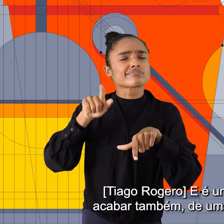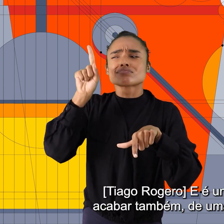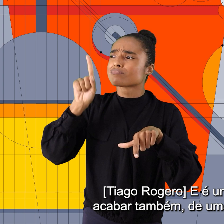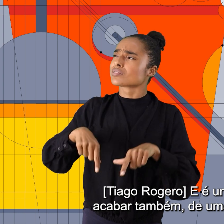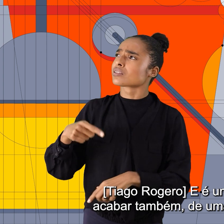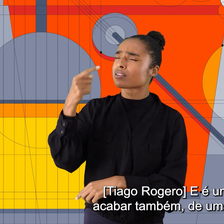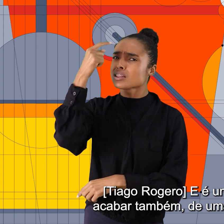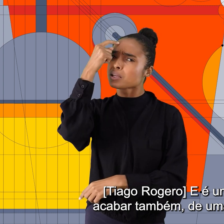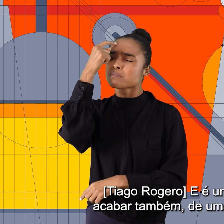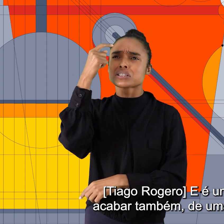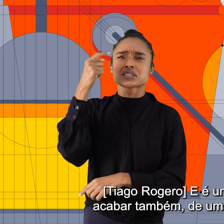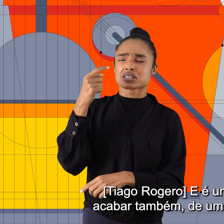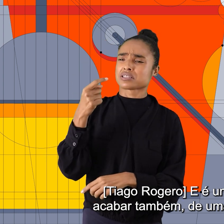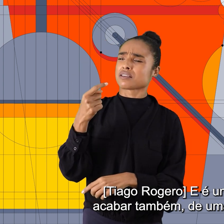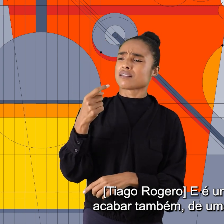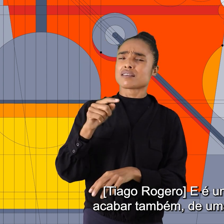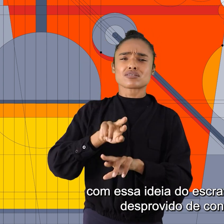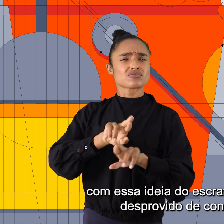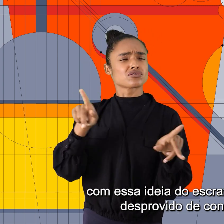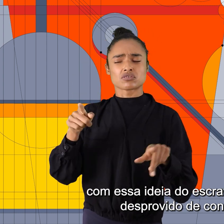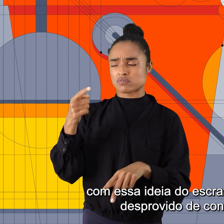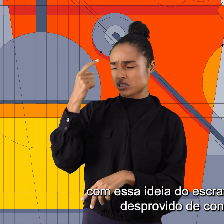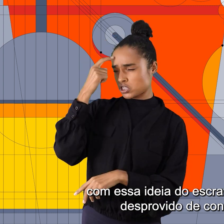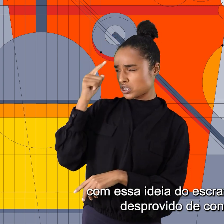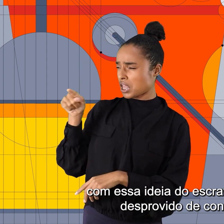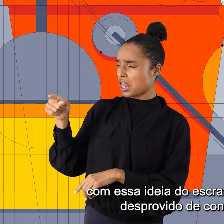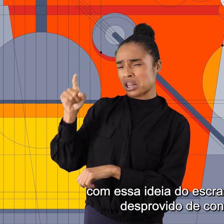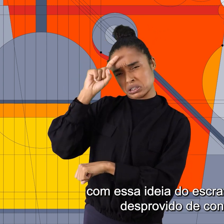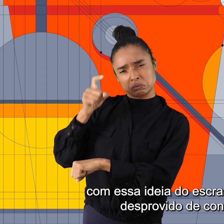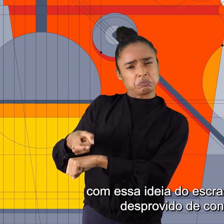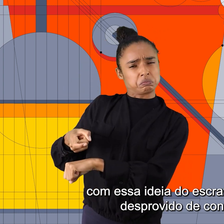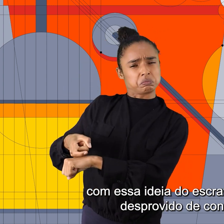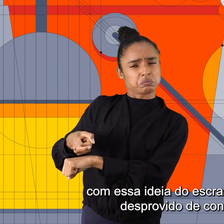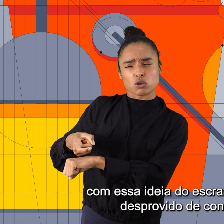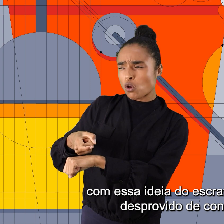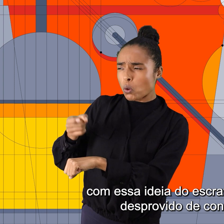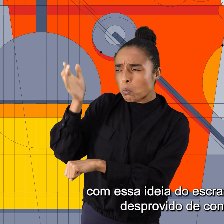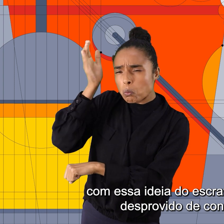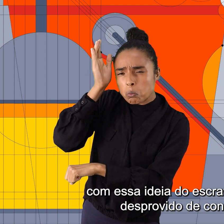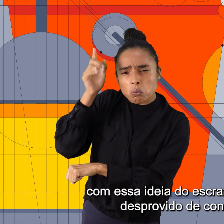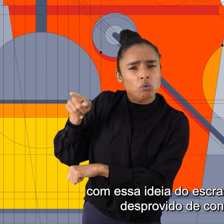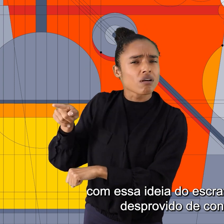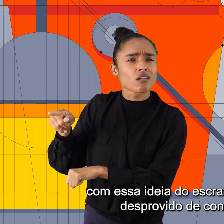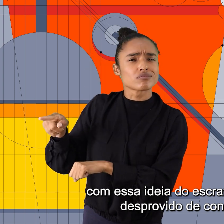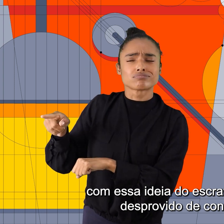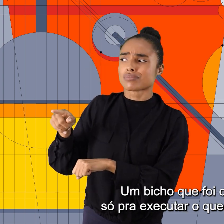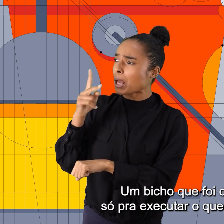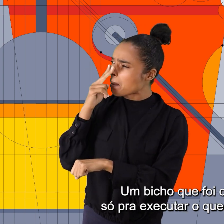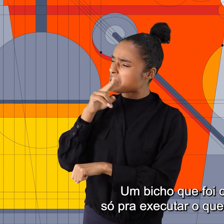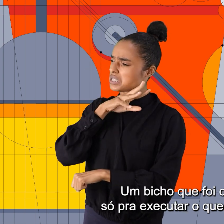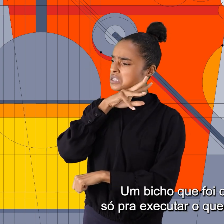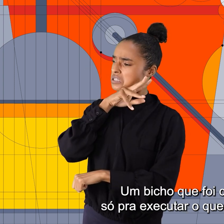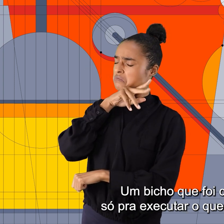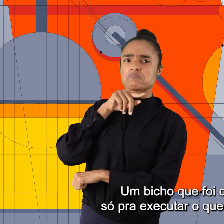questão de acabar também, de uma vez por todas, com essa ideia do escravizado ignorante, desprovido de conhecimento.